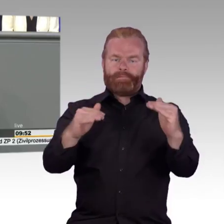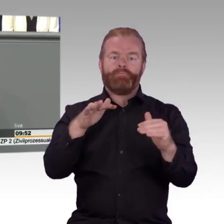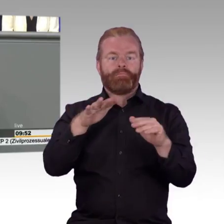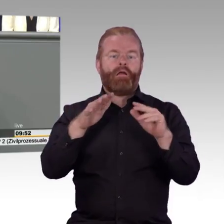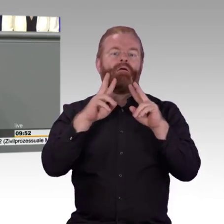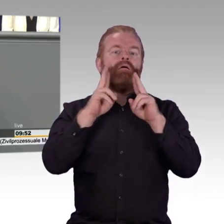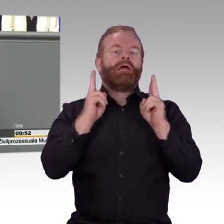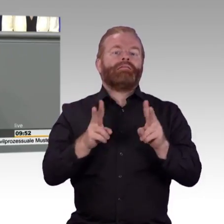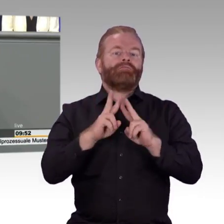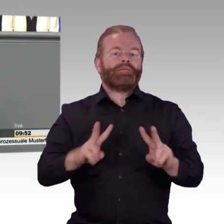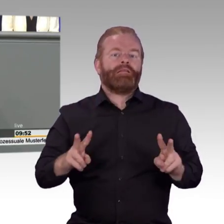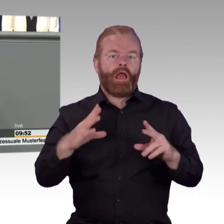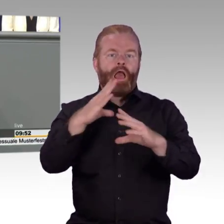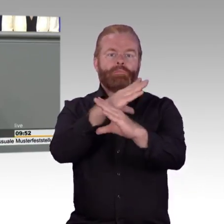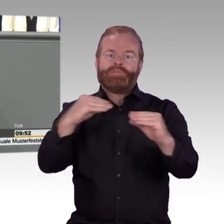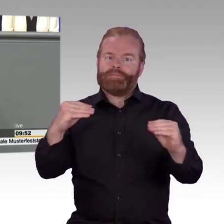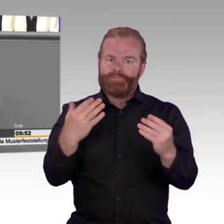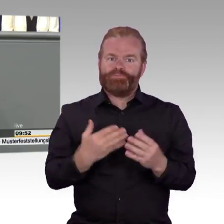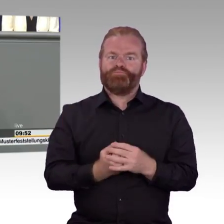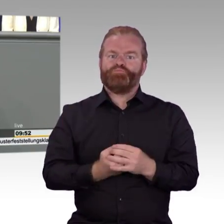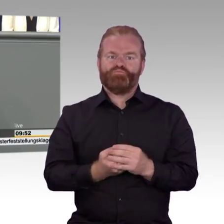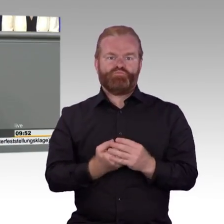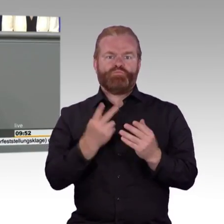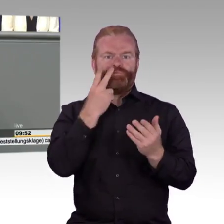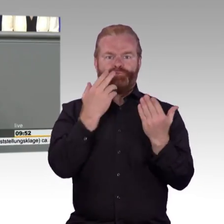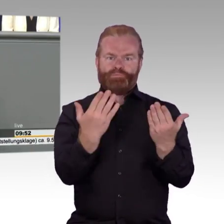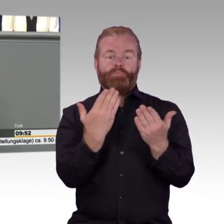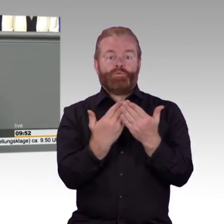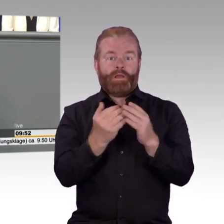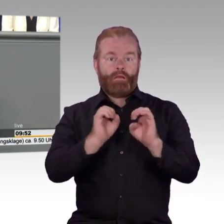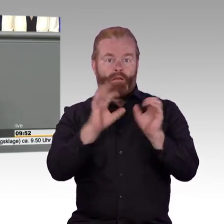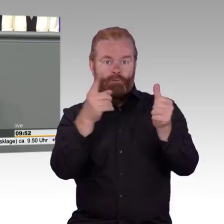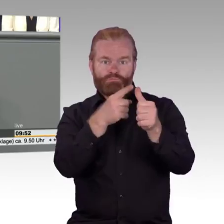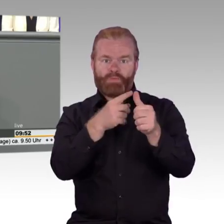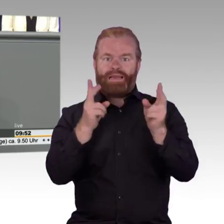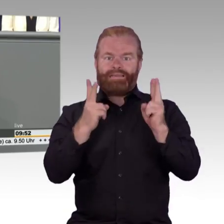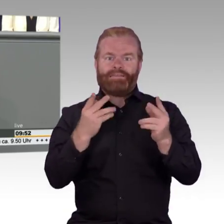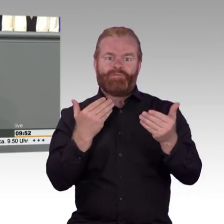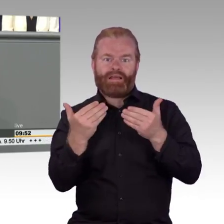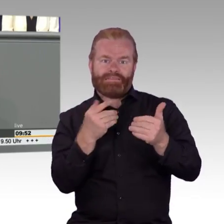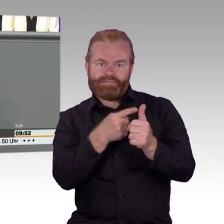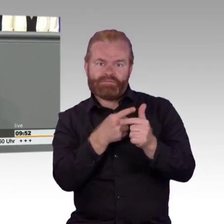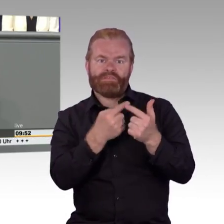Erleichterung für den Verbraucher, dass das Rechtsverhältnis und der Sachverhalt rechtssicher stattfinden.